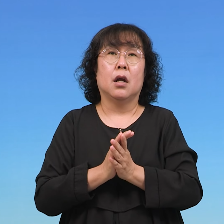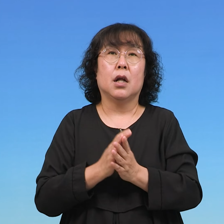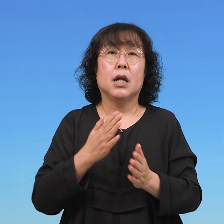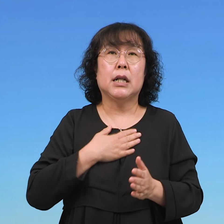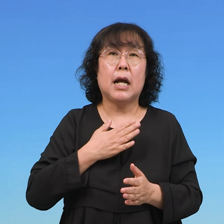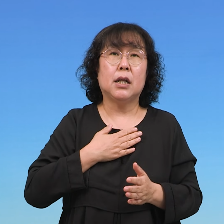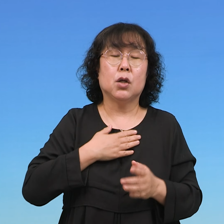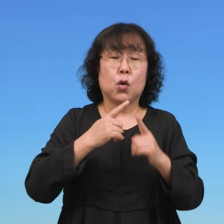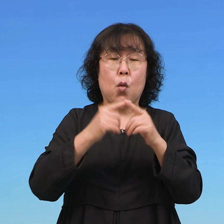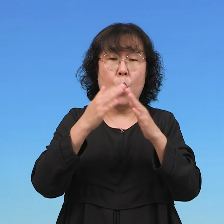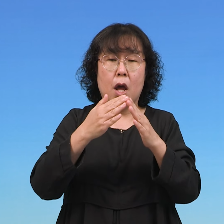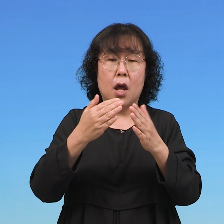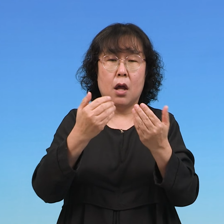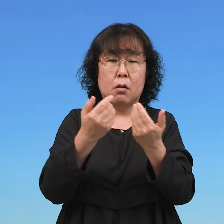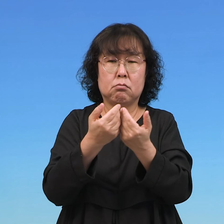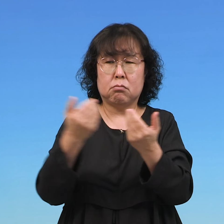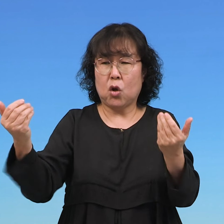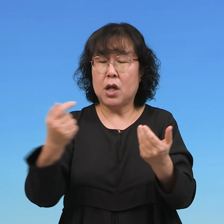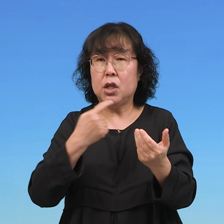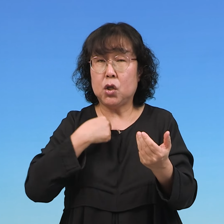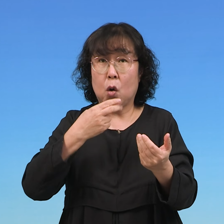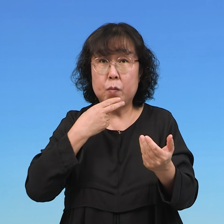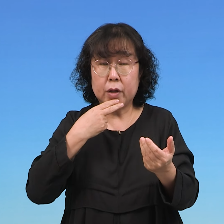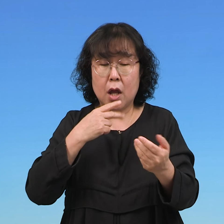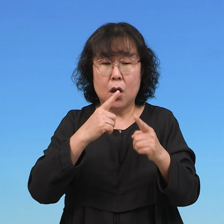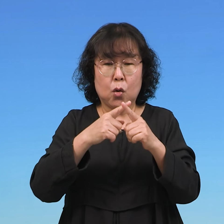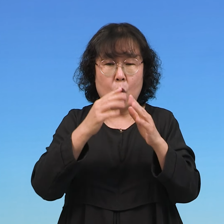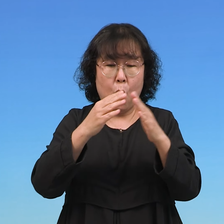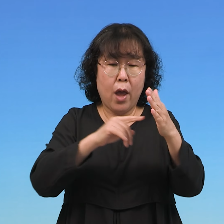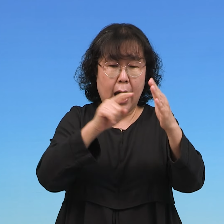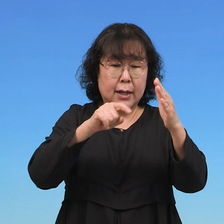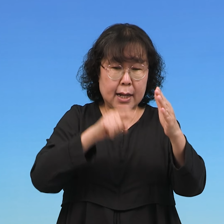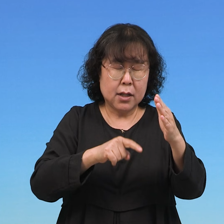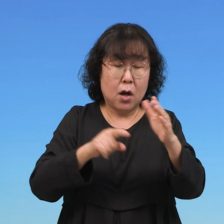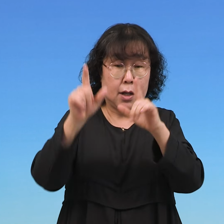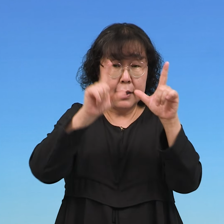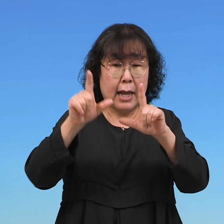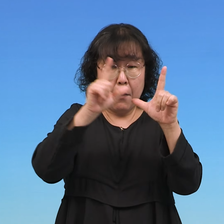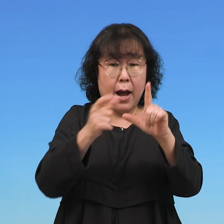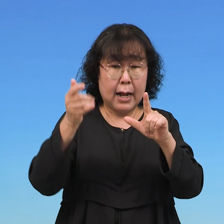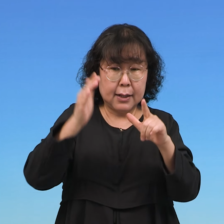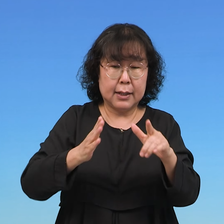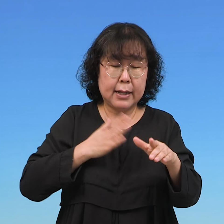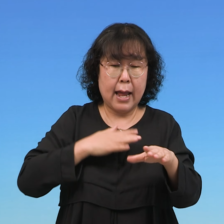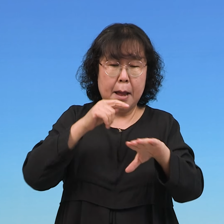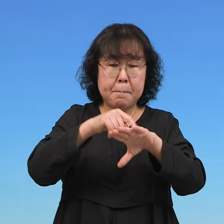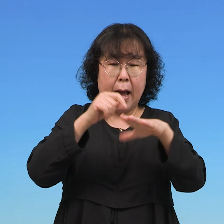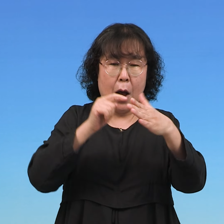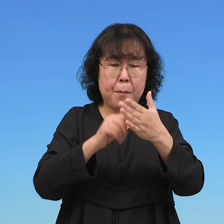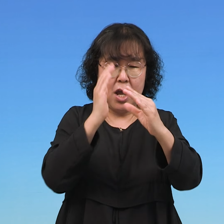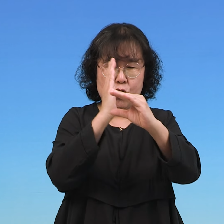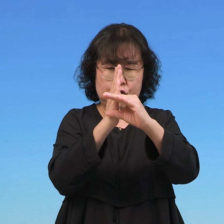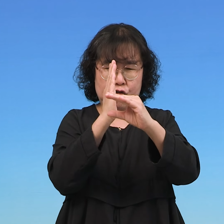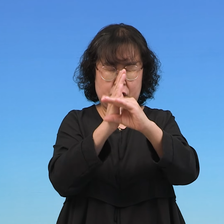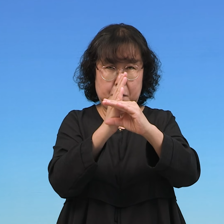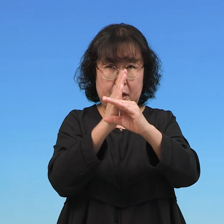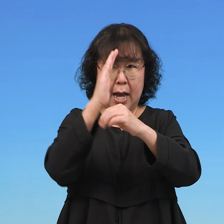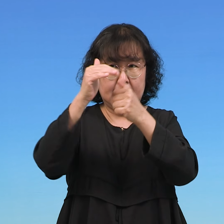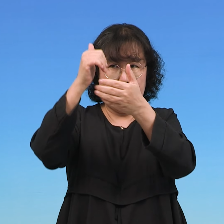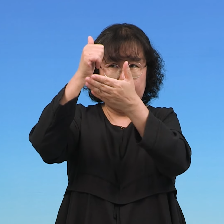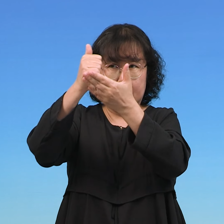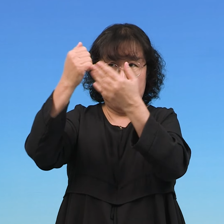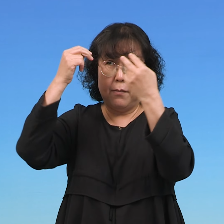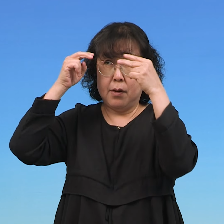있다. 난 교회를 떠난 적 없는데 늘 교회 안에서 생활하는데 내 마음의 중심이 하나님을